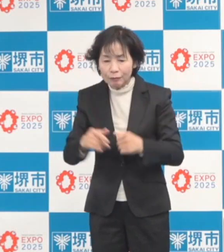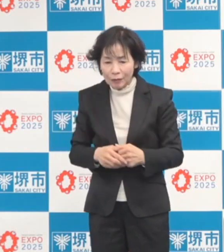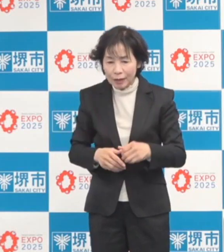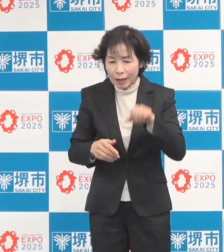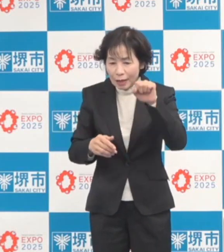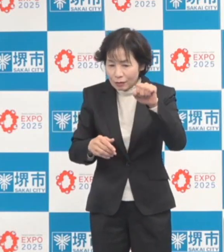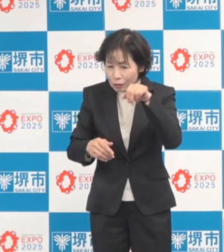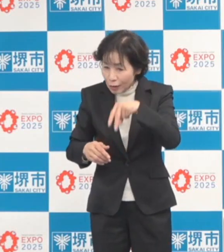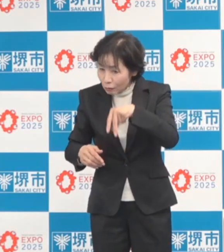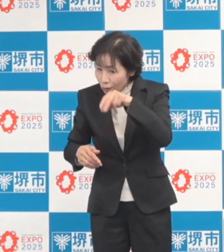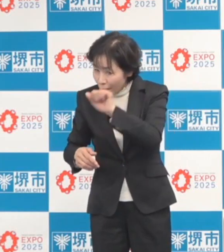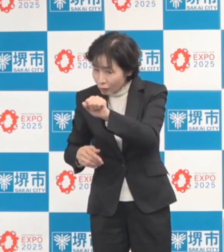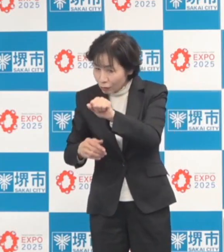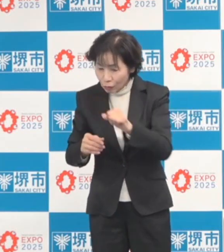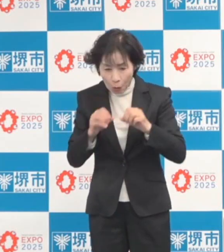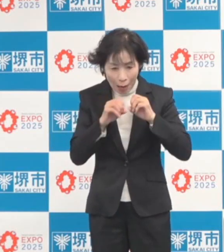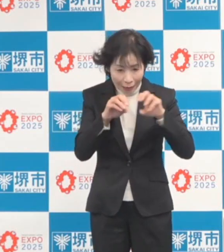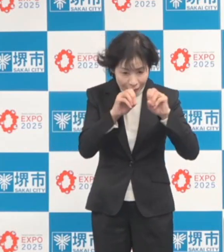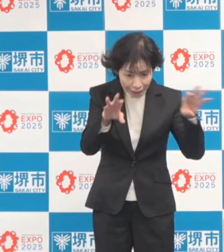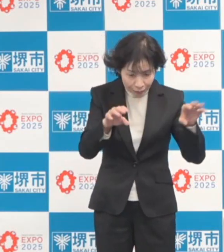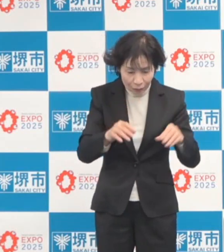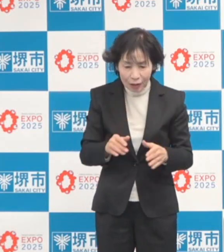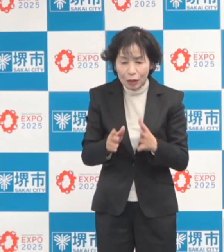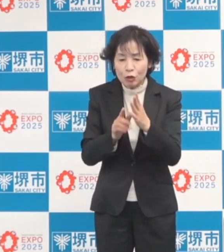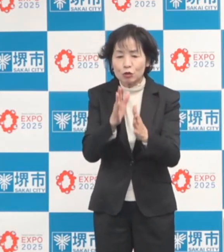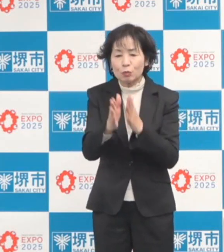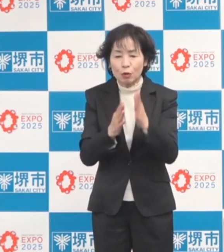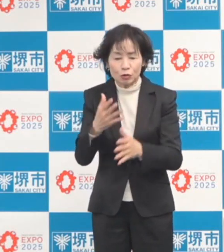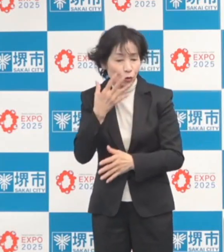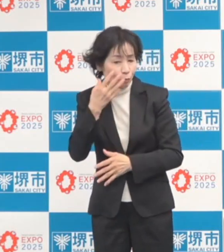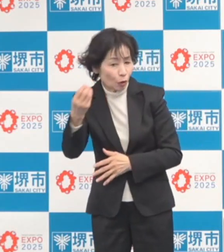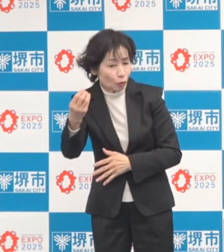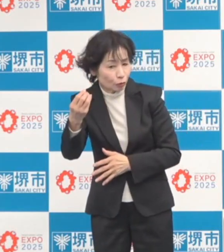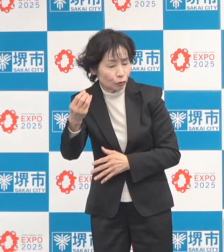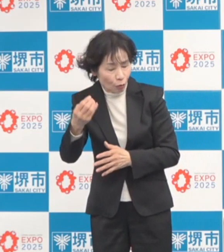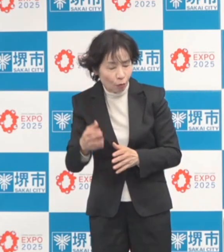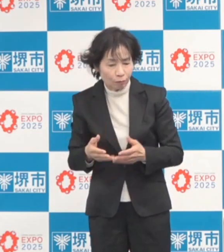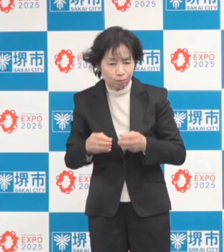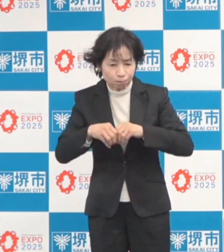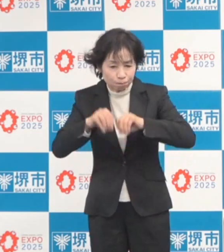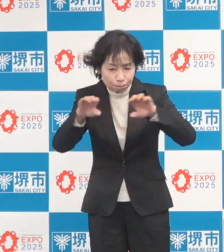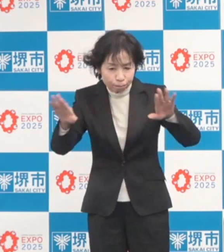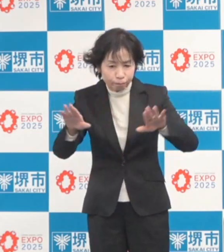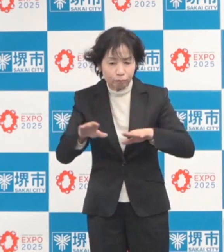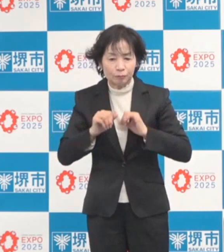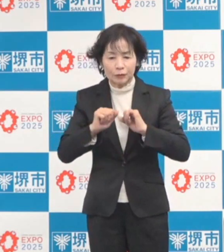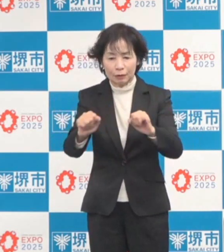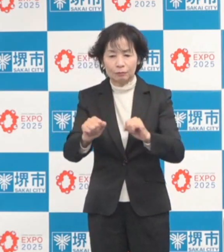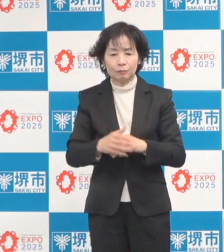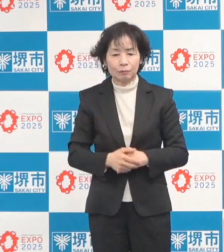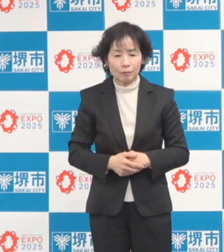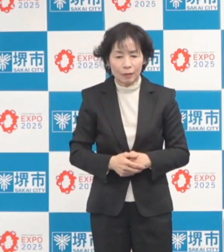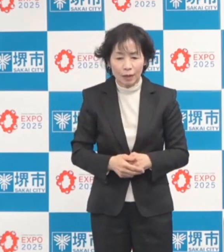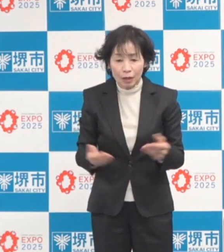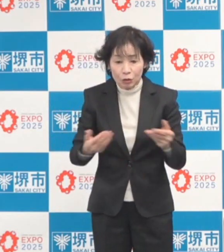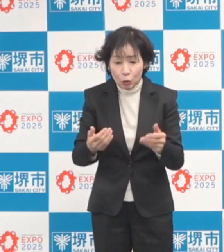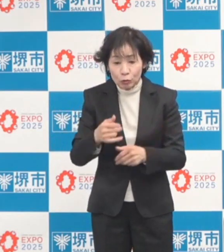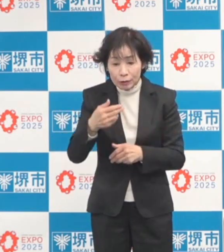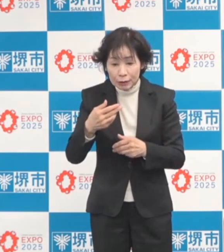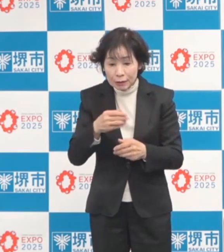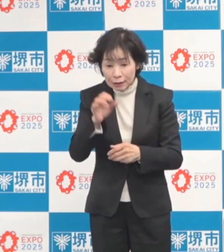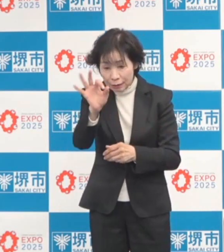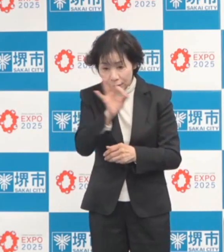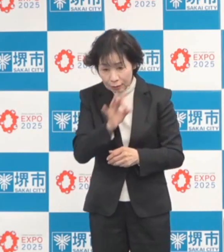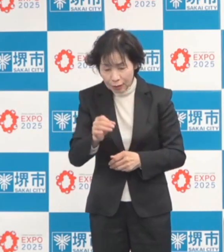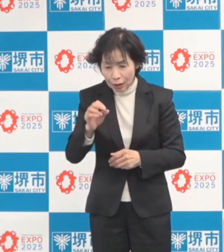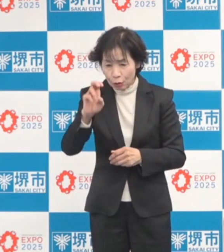SNS での発信によってスポーツの魅力を広める行動をいたします。また食品ロス削